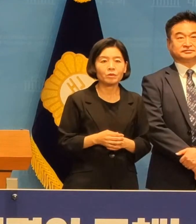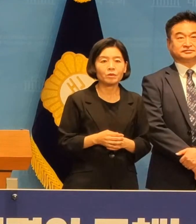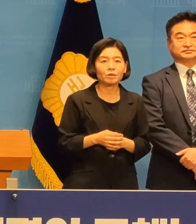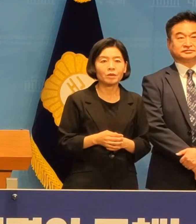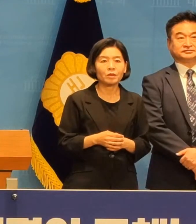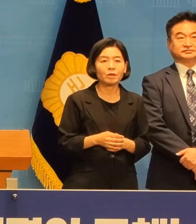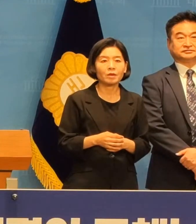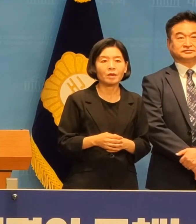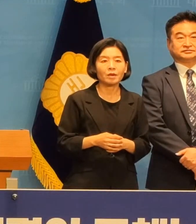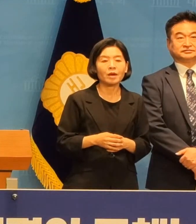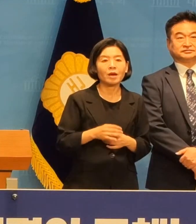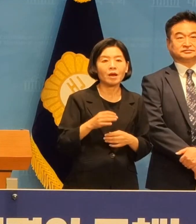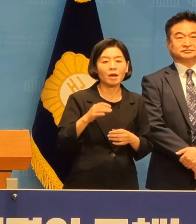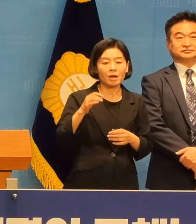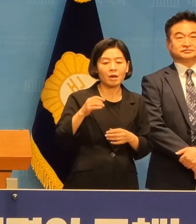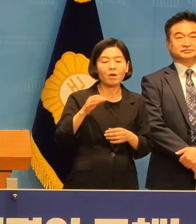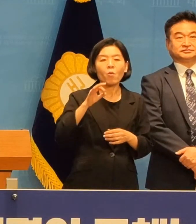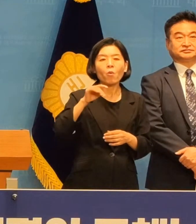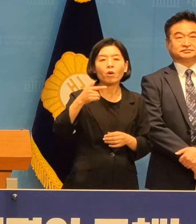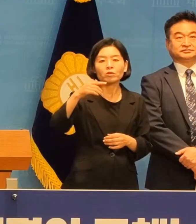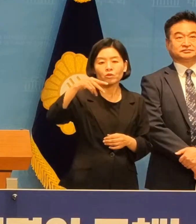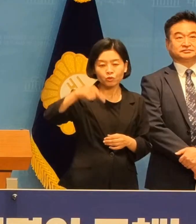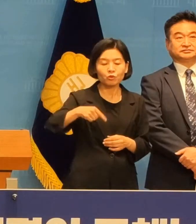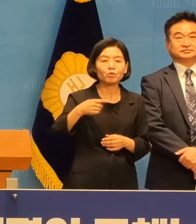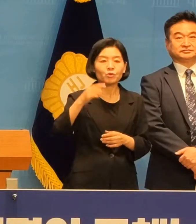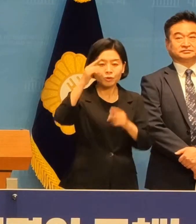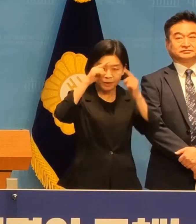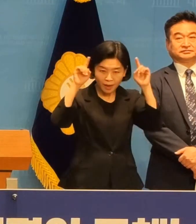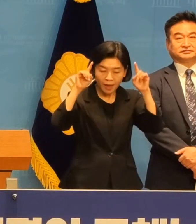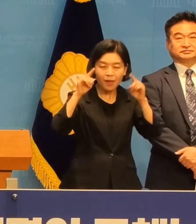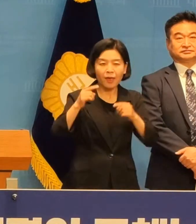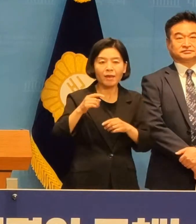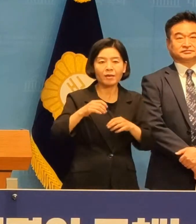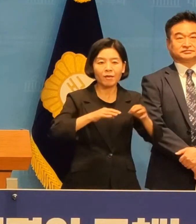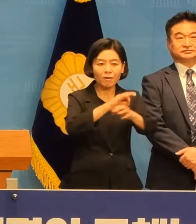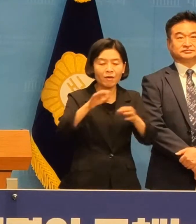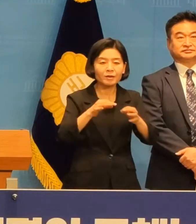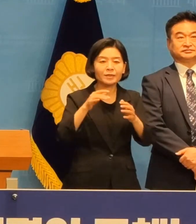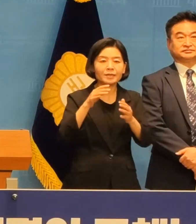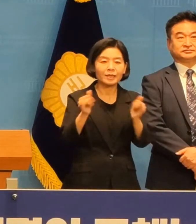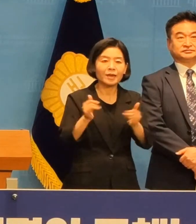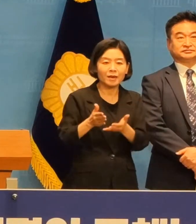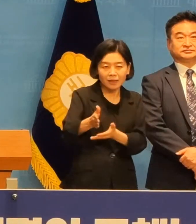강릉원주대 최고경영자과정 3기 회장 김소현님,